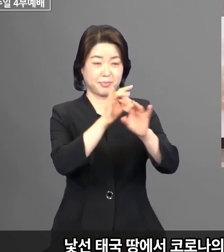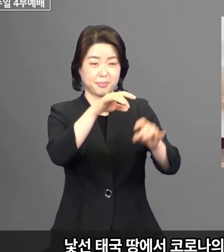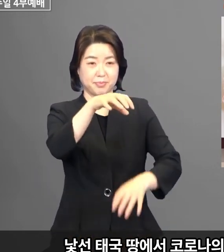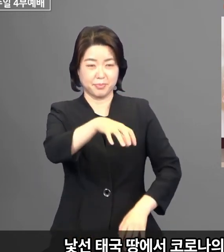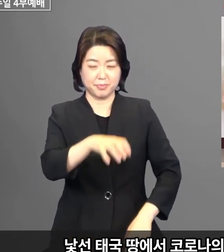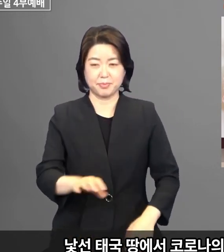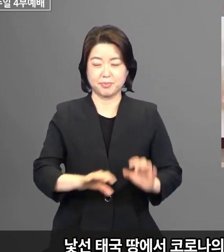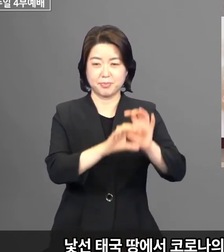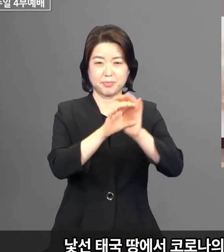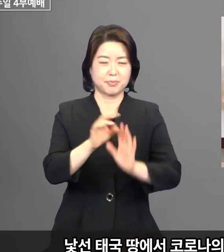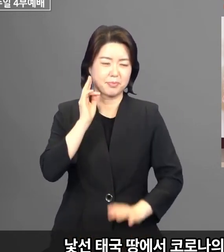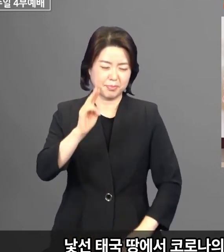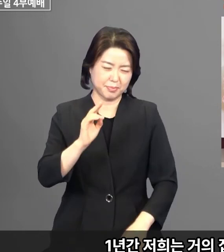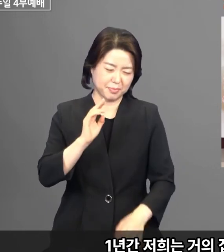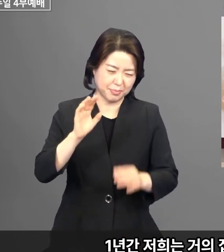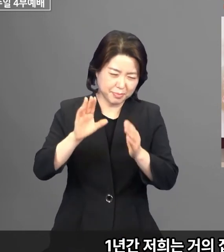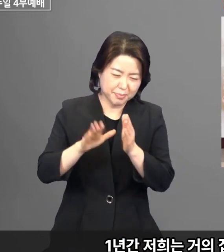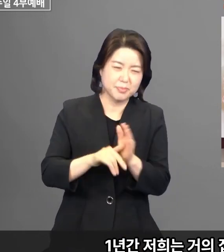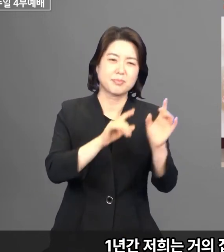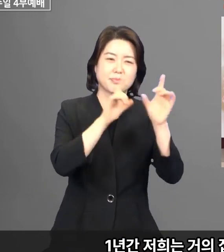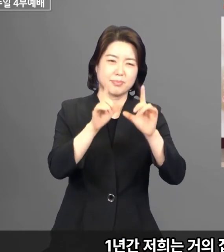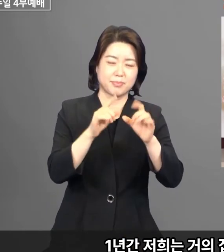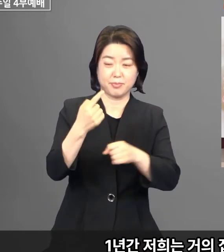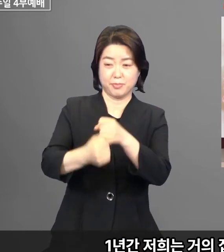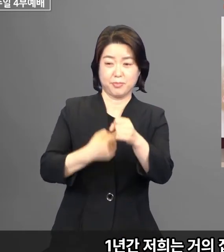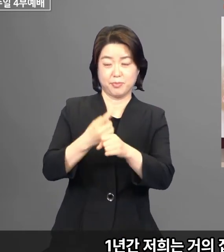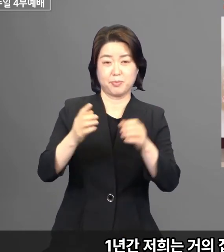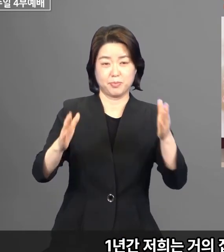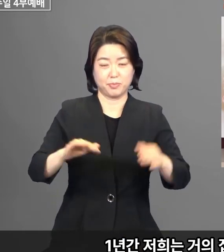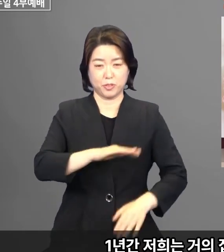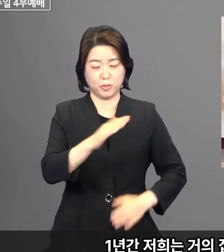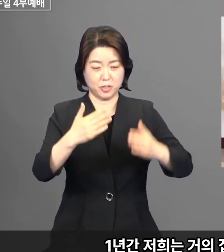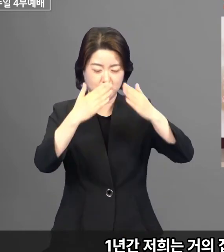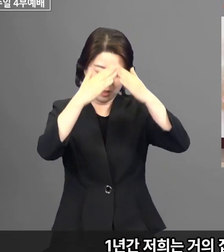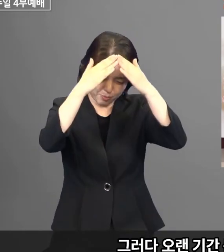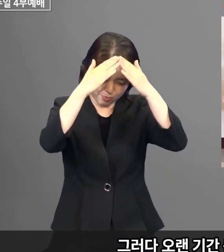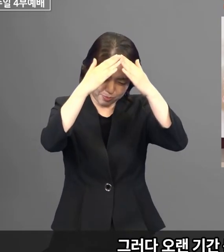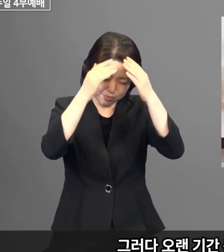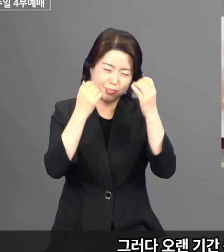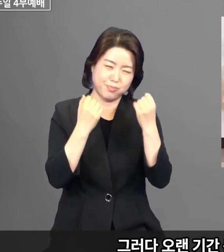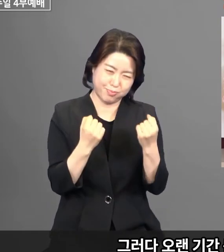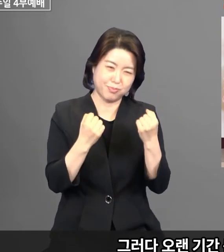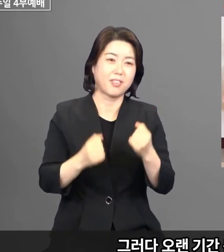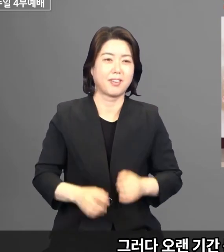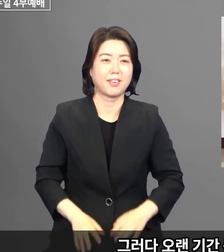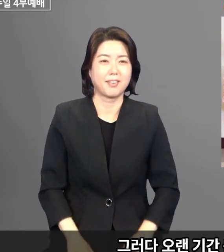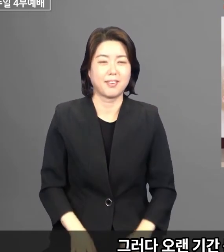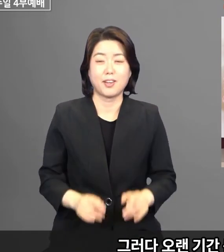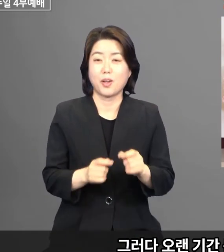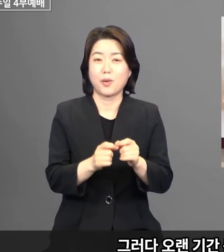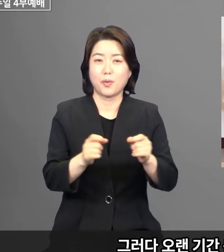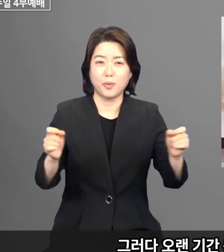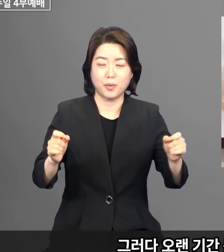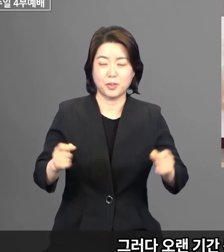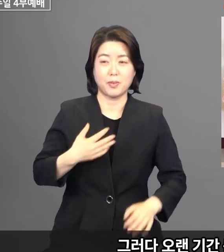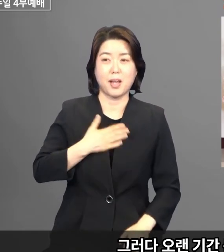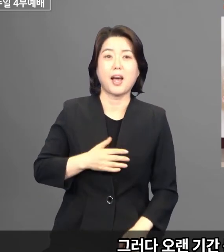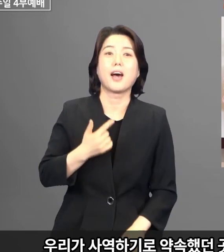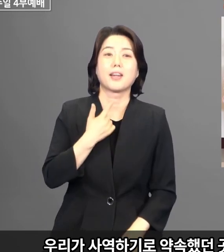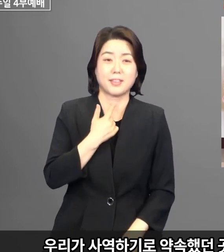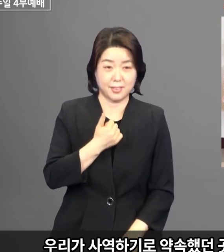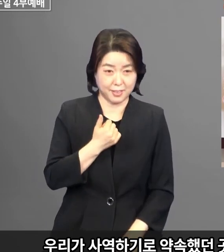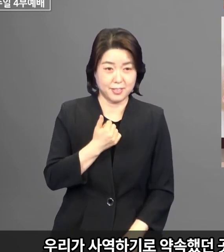심한 시기를 보냈으니 1년간 저희는 거의 집 안에서 지냈습니다. 그러다 오랜 기간 동역하며